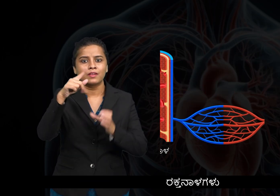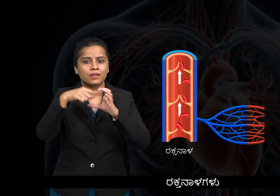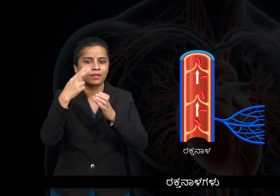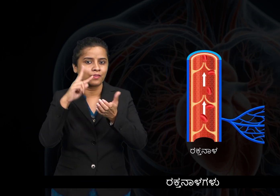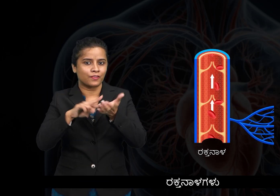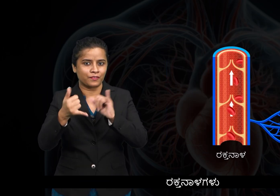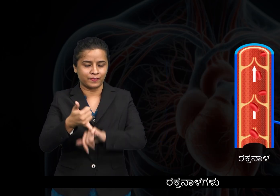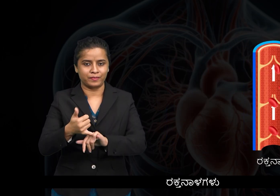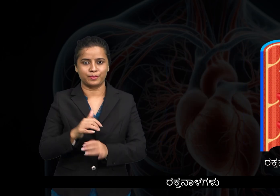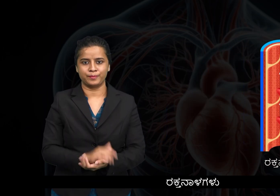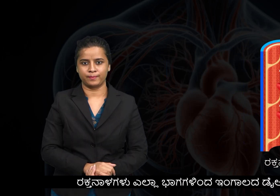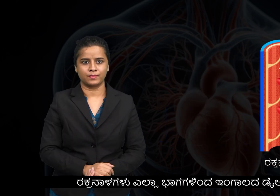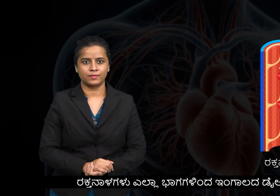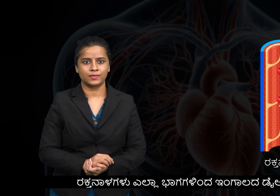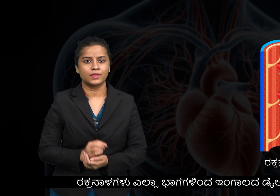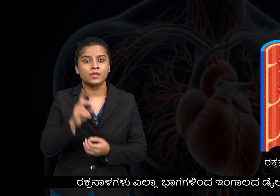ರಕ್ತನಾಳಗಳು.